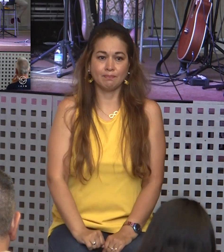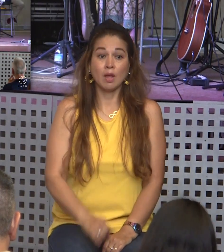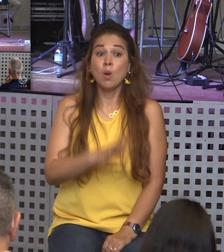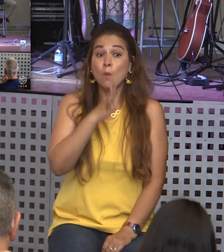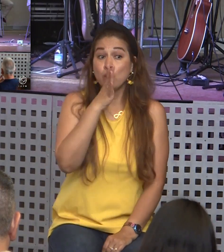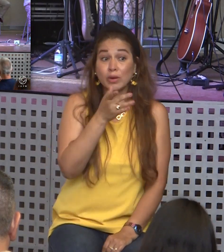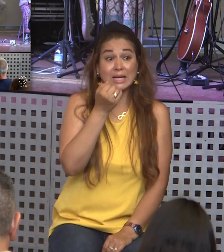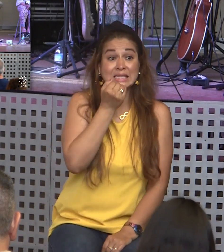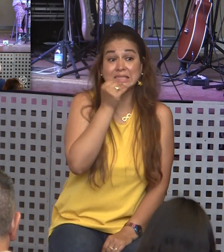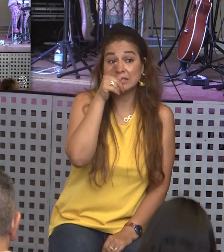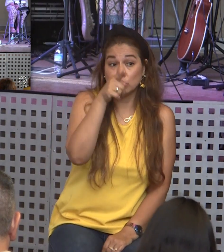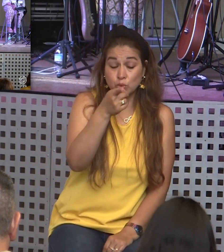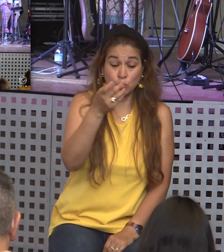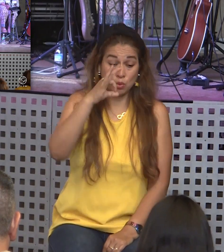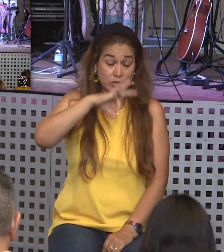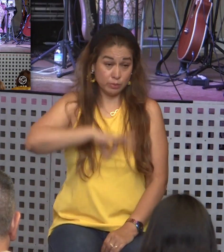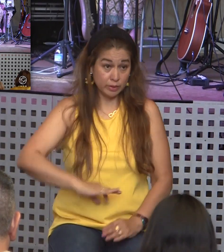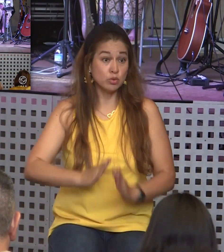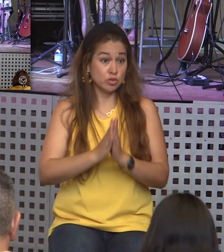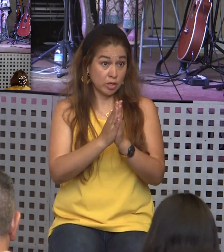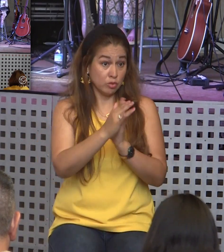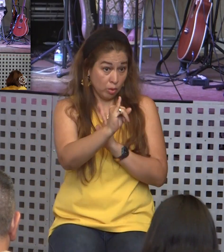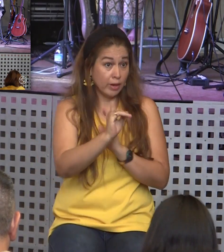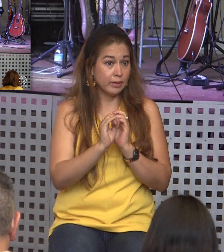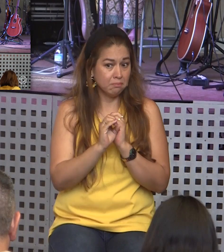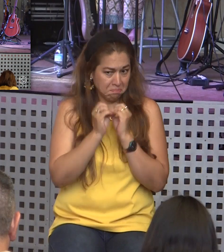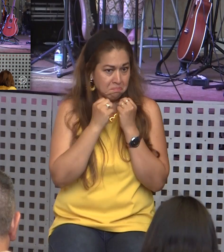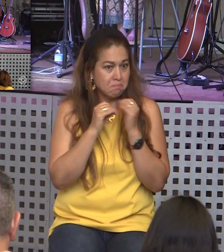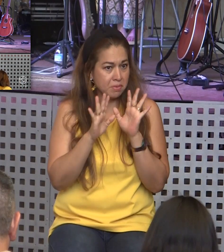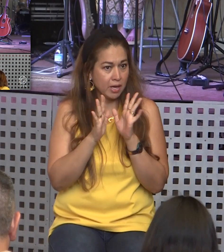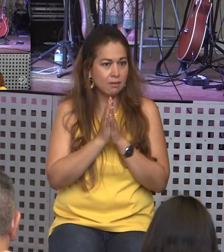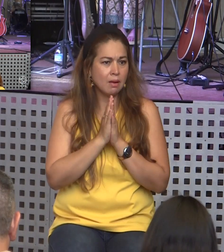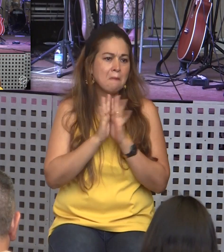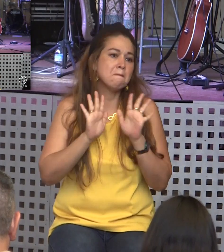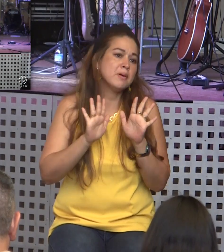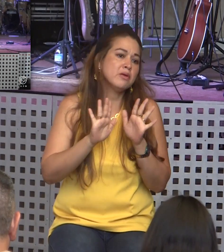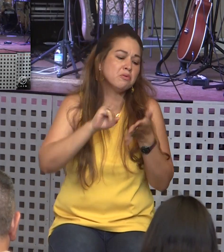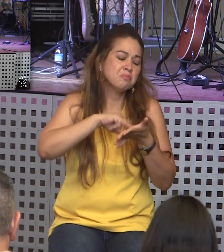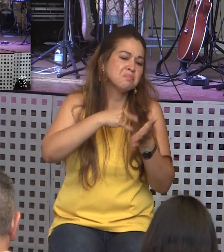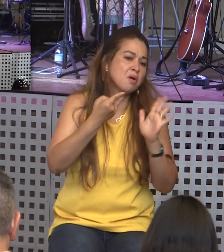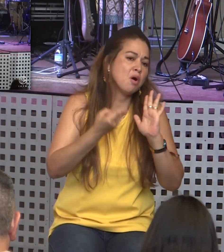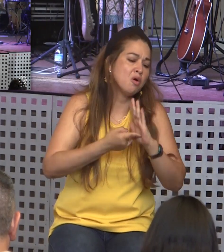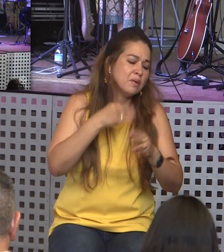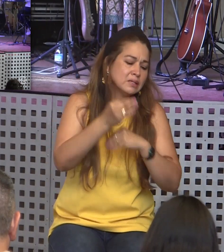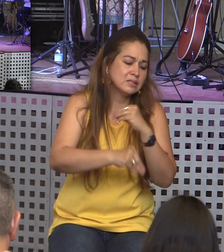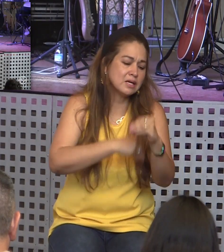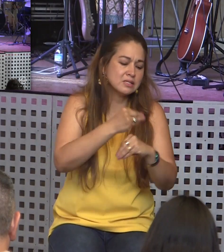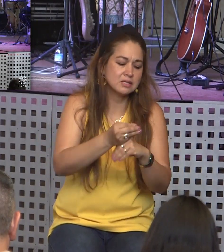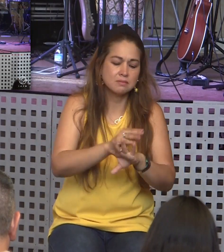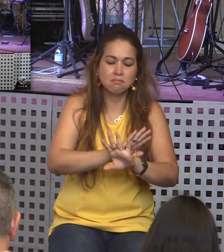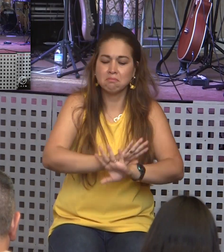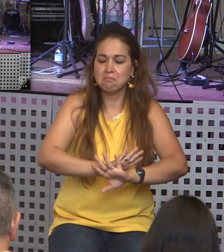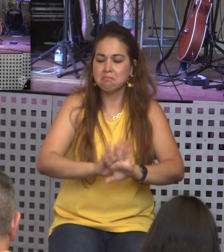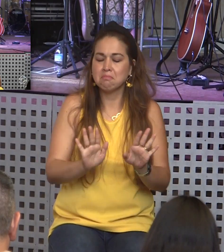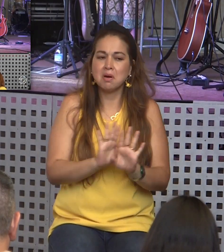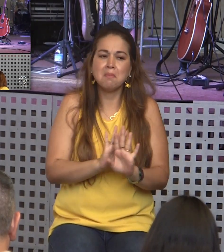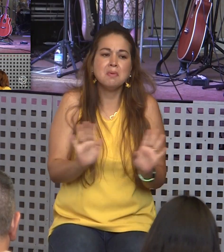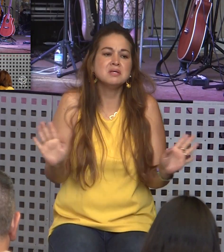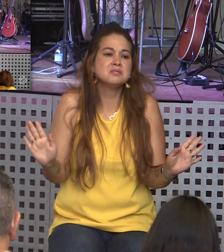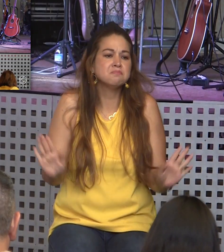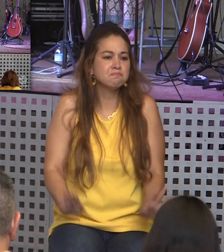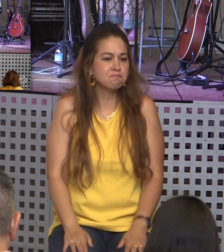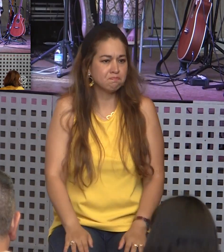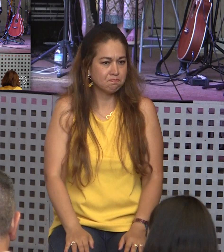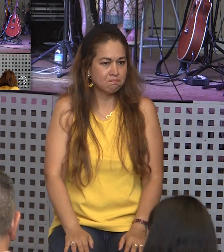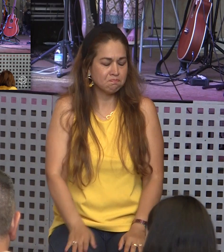podemos llegar a hacer son obras. Obras y obras y obras. Y no son malas las obras, pero son muy deficientes